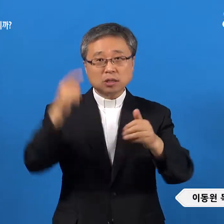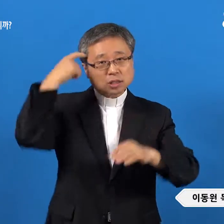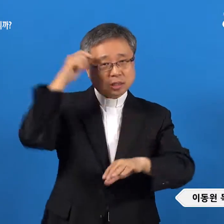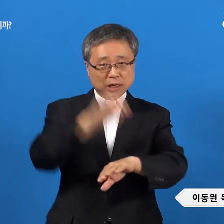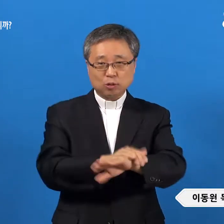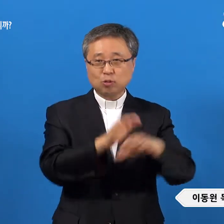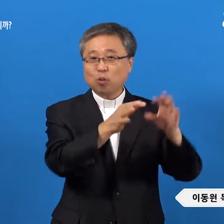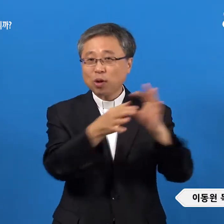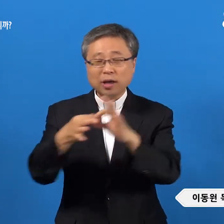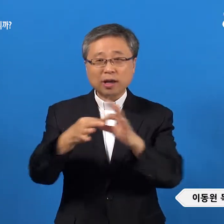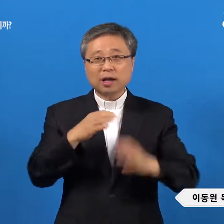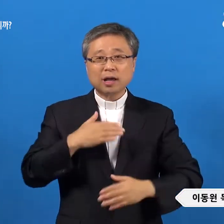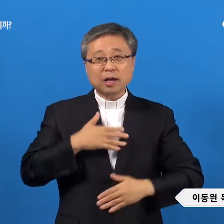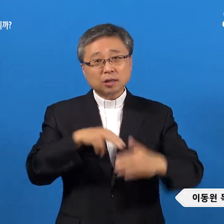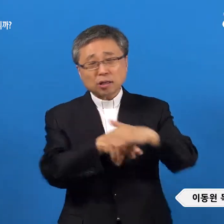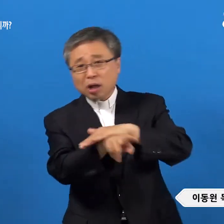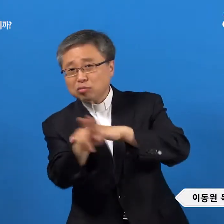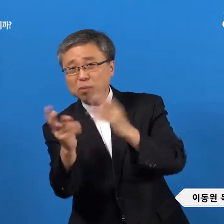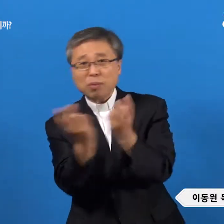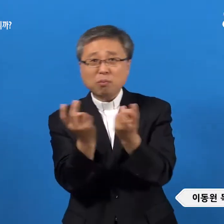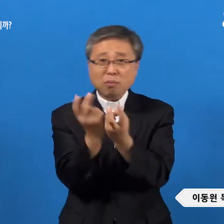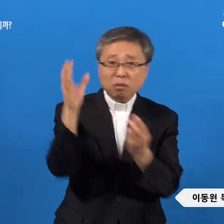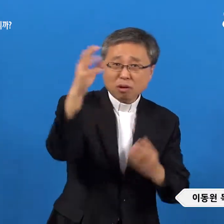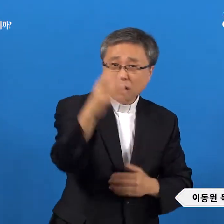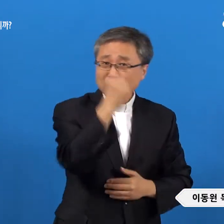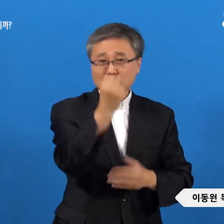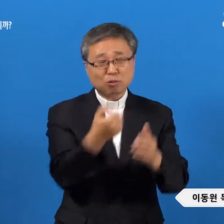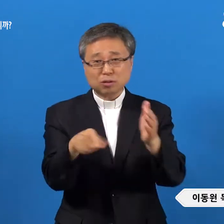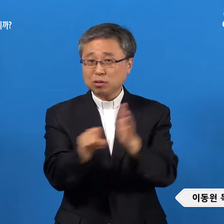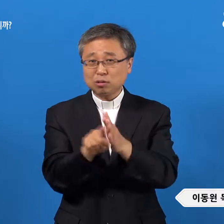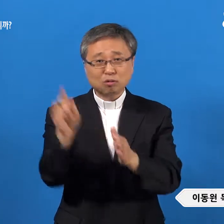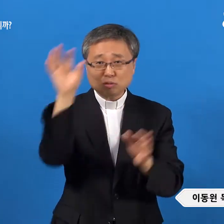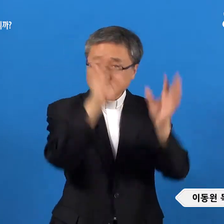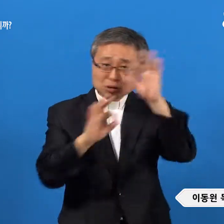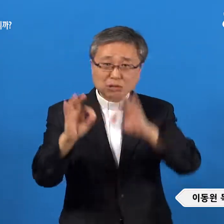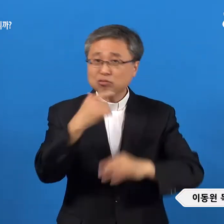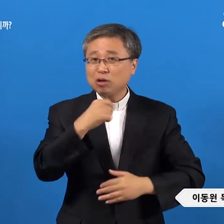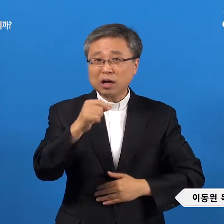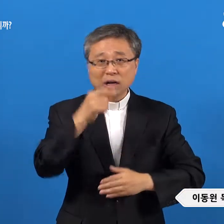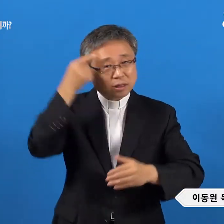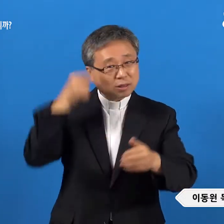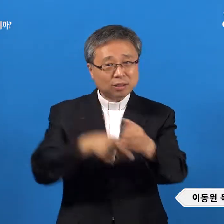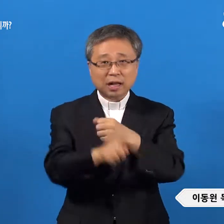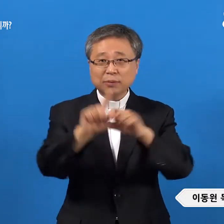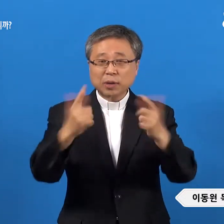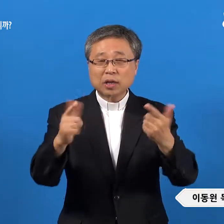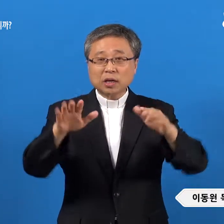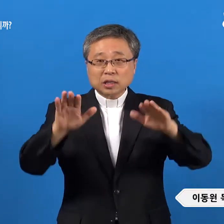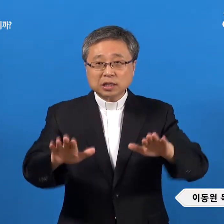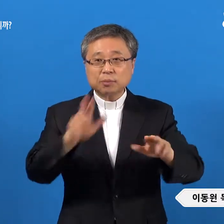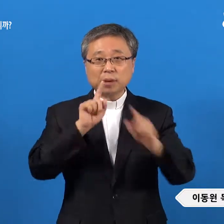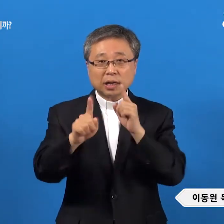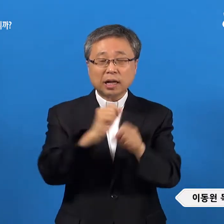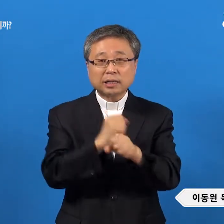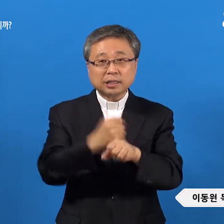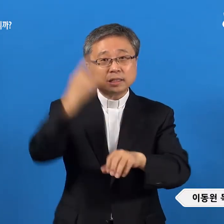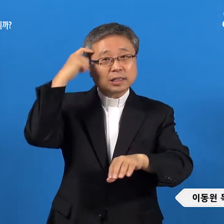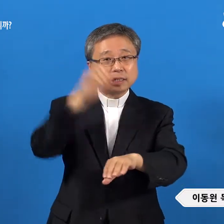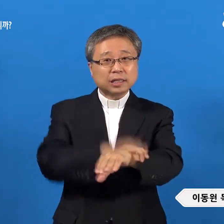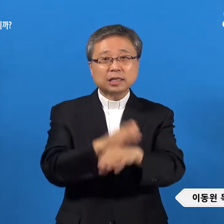우리가 탈출구를 얻기 위해서 구하라는 꼭 그런 뜻은 아닙니다. 여기서 말하는 지혜는 인간적인 지혜나